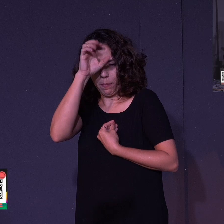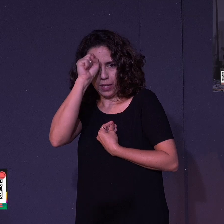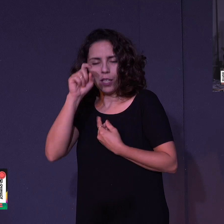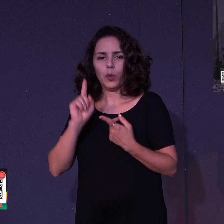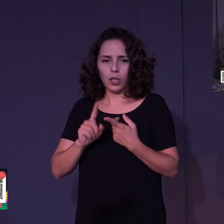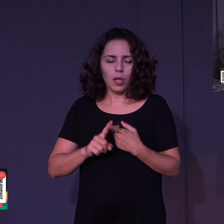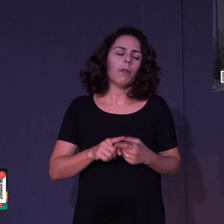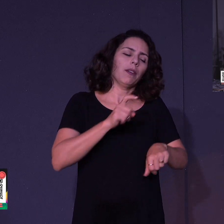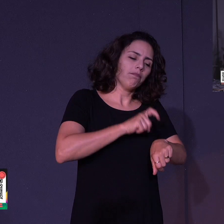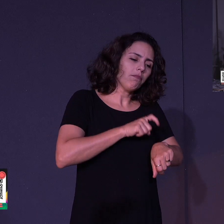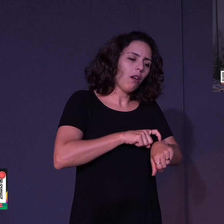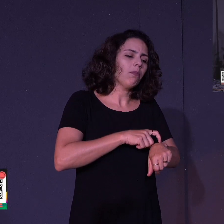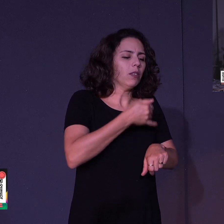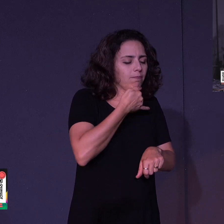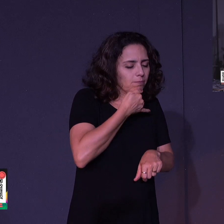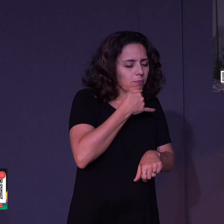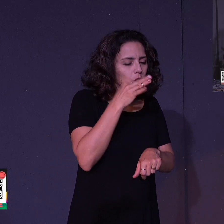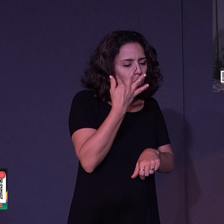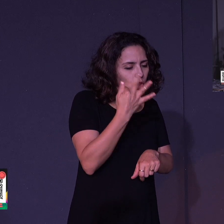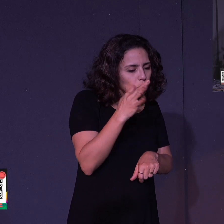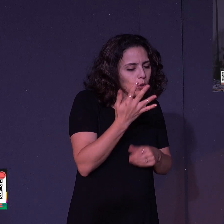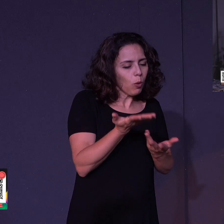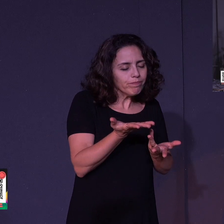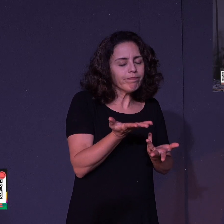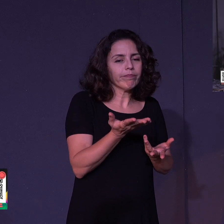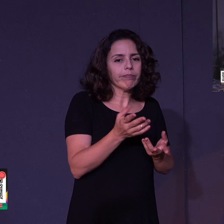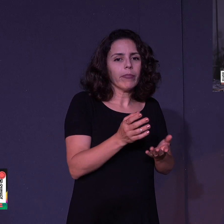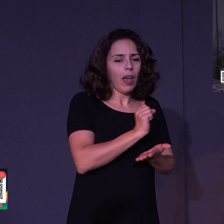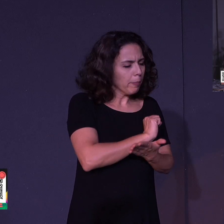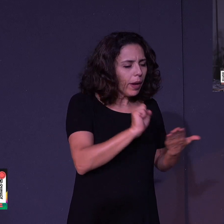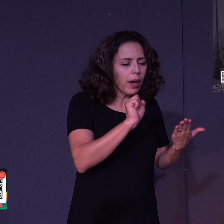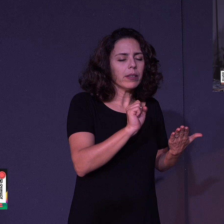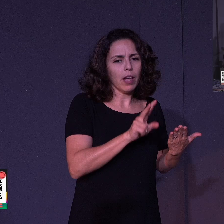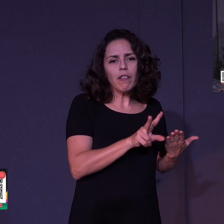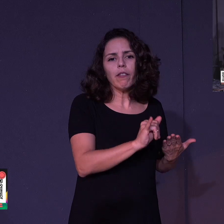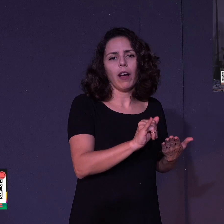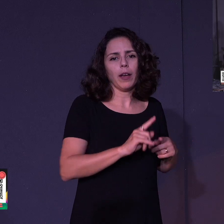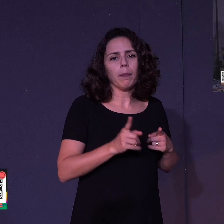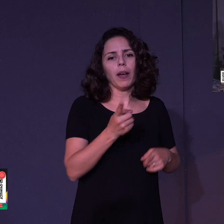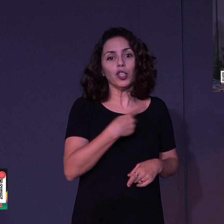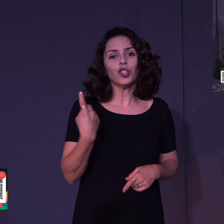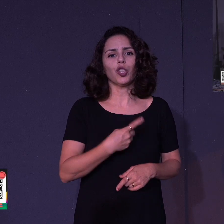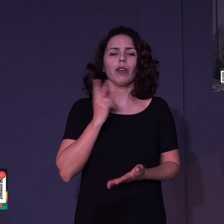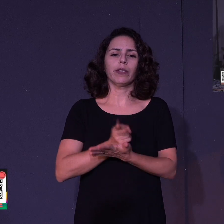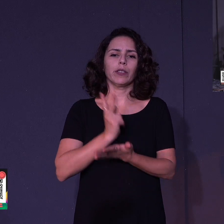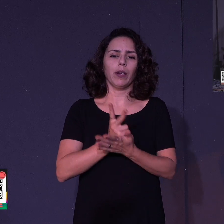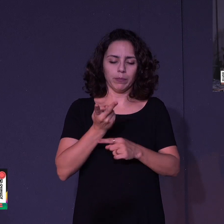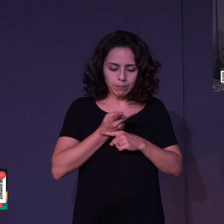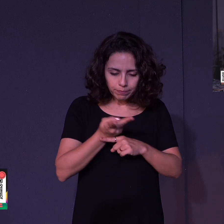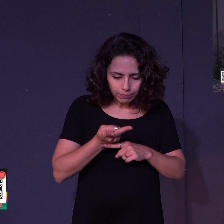na expectativa que tudo passe, mas tudo é paz. Sempre buscamos a paz, essa é a verdade. O